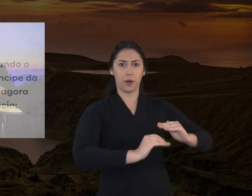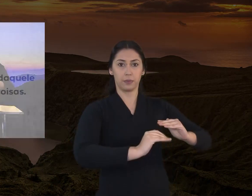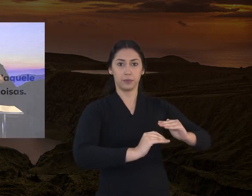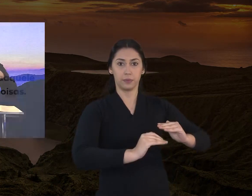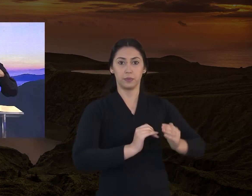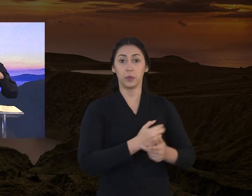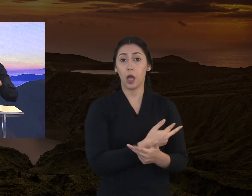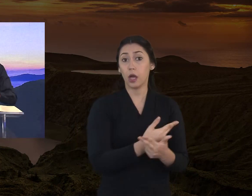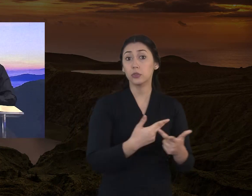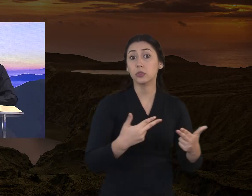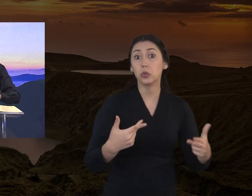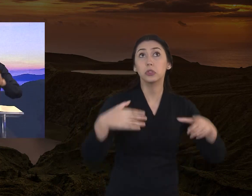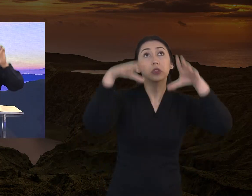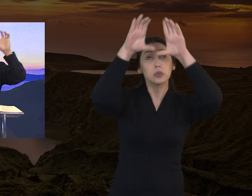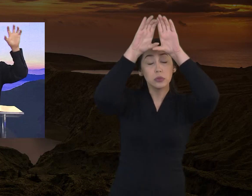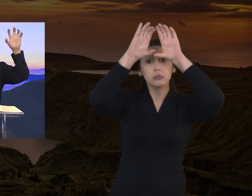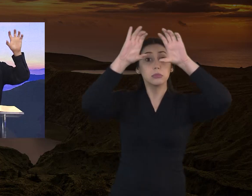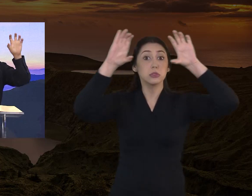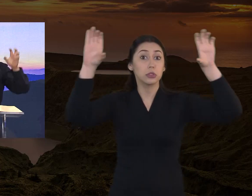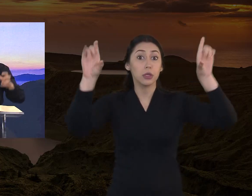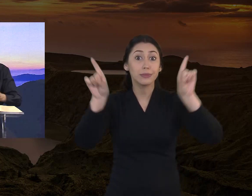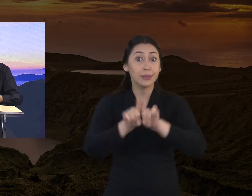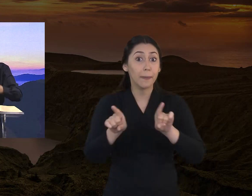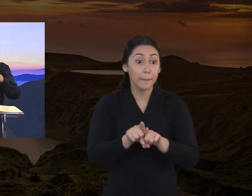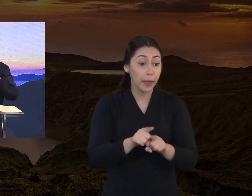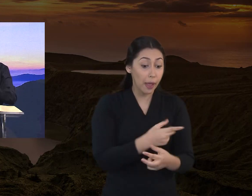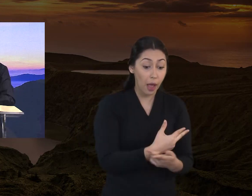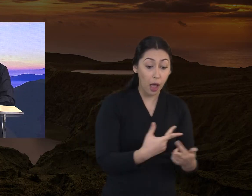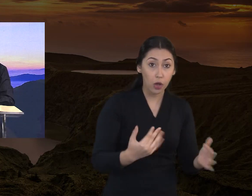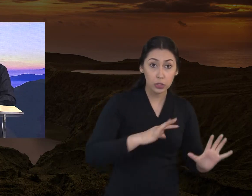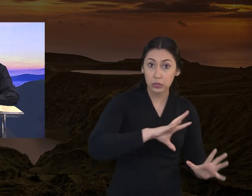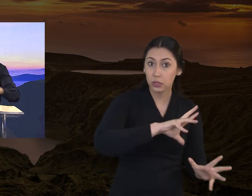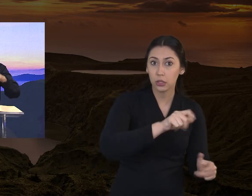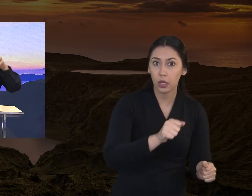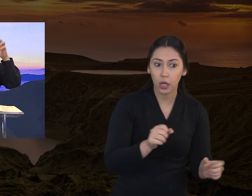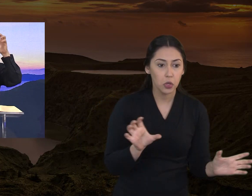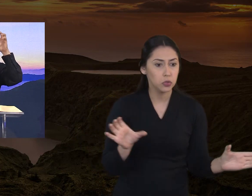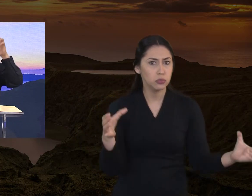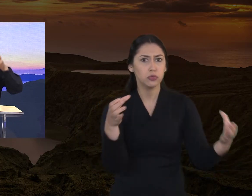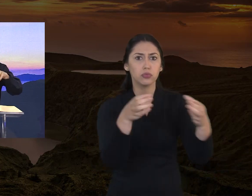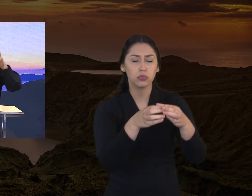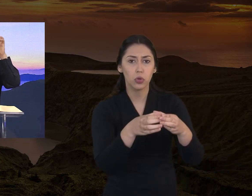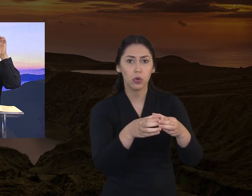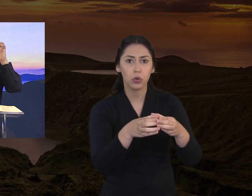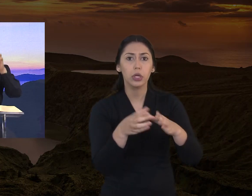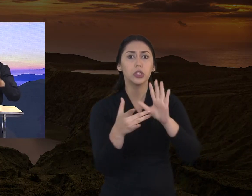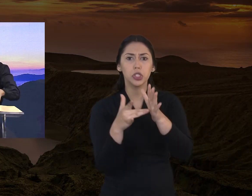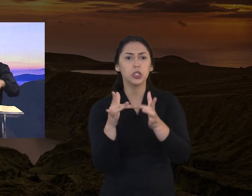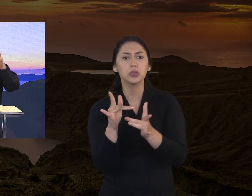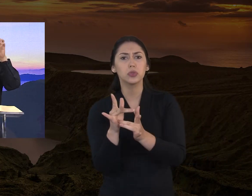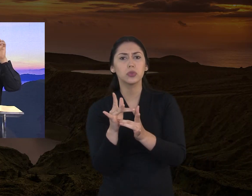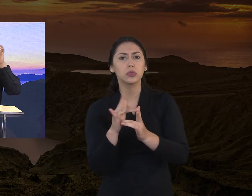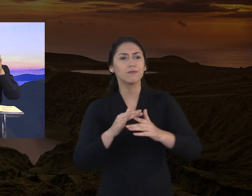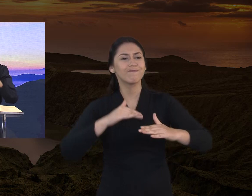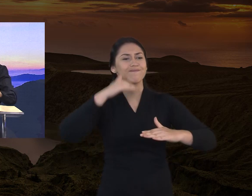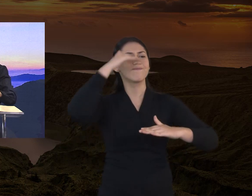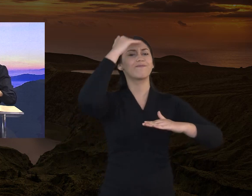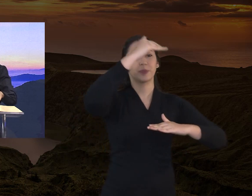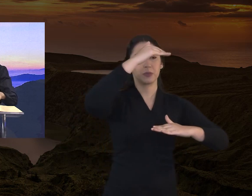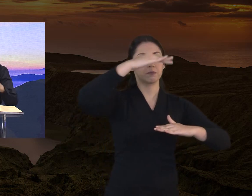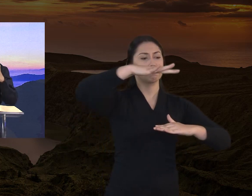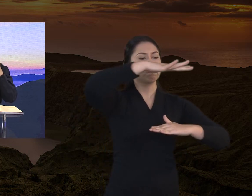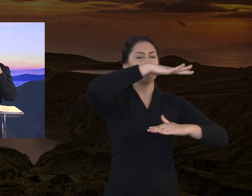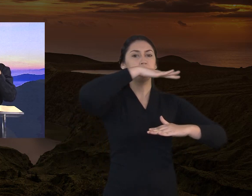ele pôs as coisas do céu e também sobre a terra, debaixo já dos pés de